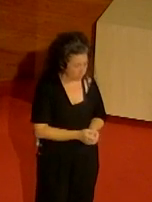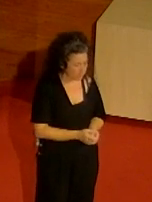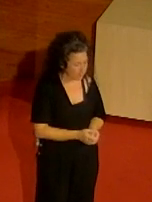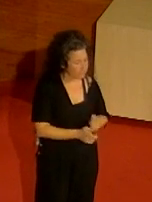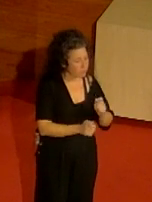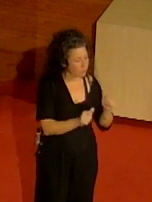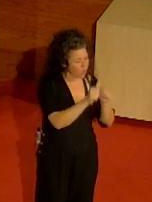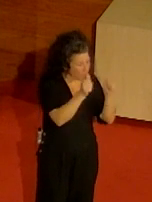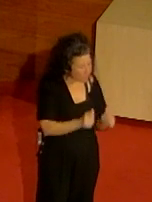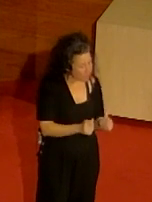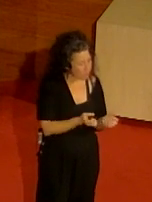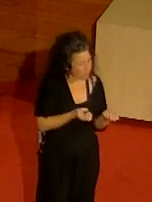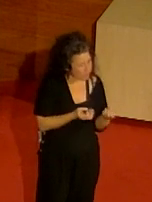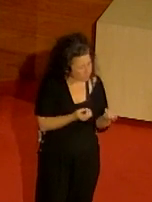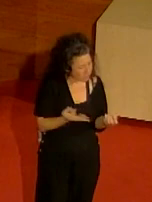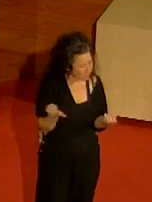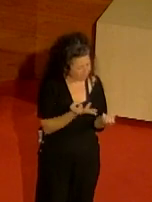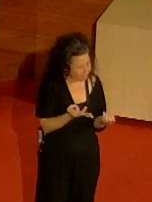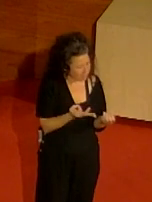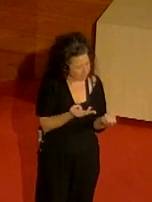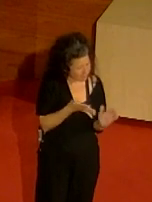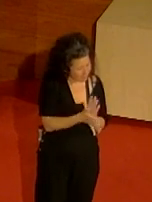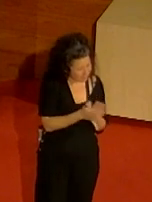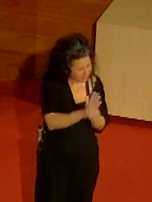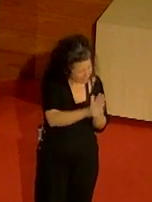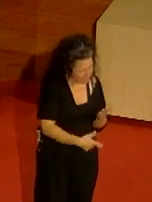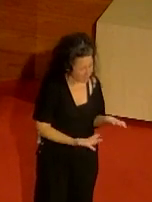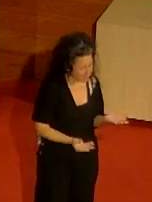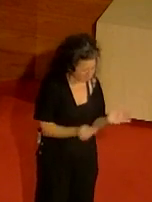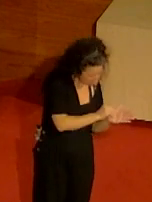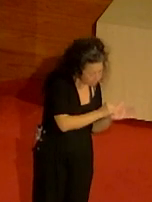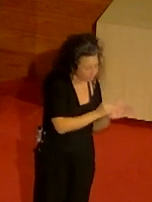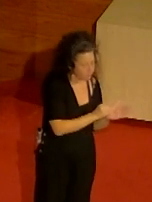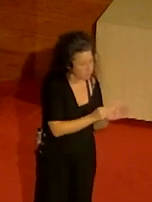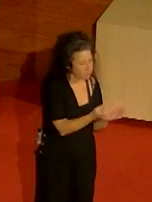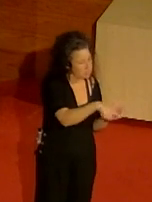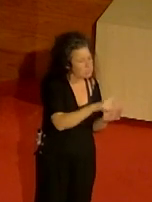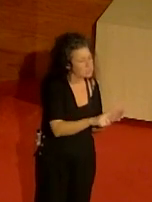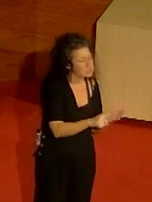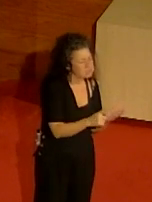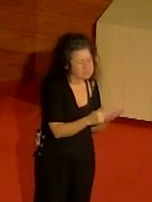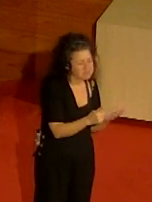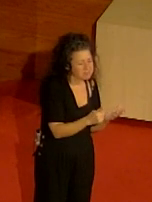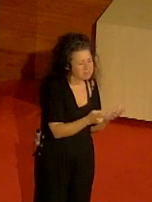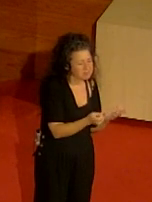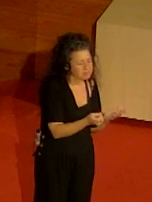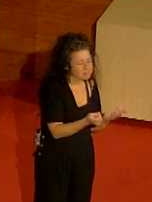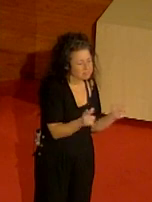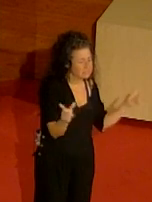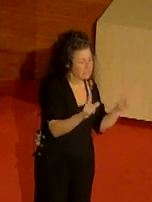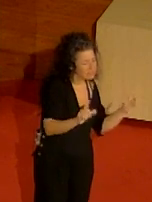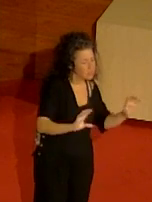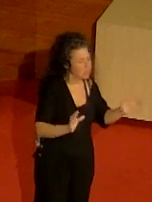también tiene que quedar reflejado en lo que contamos, ¿no? ¿Qué os llega normalmente? De la televisión, de la